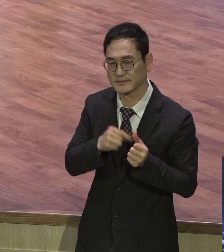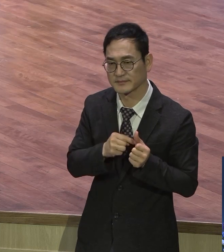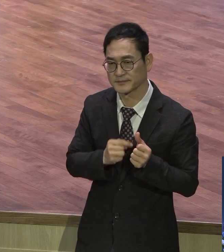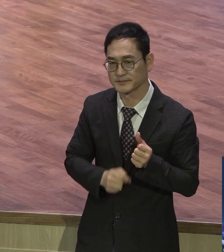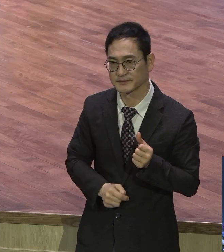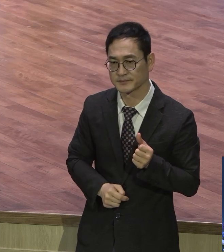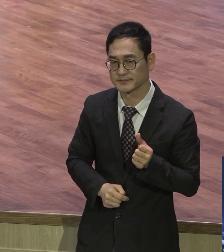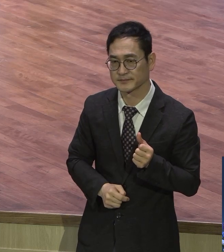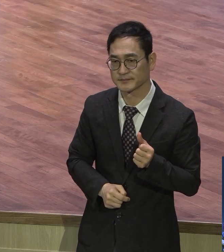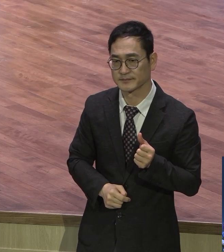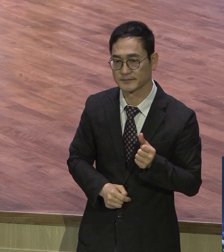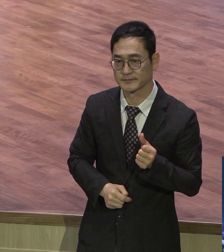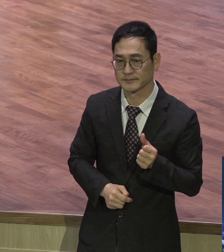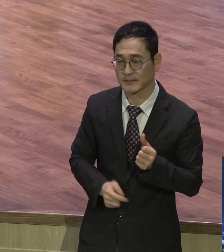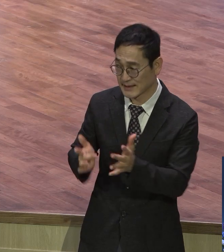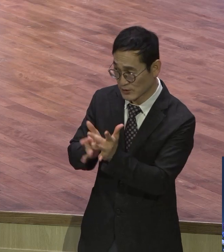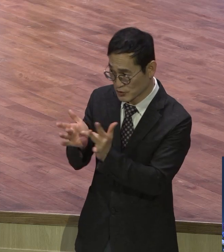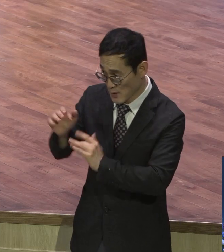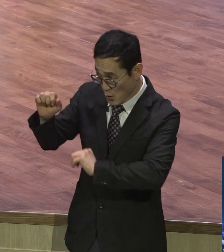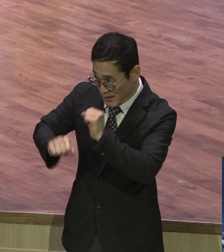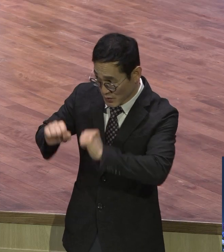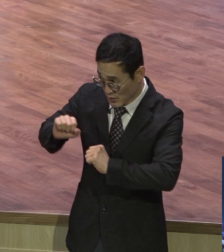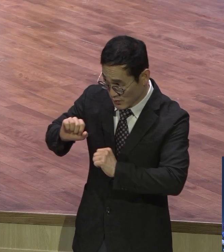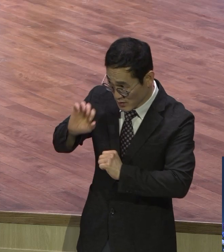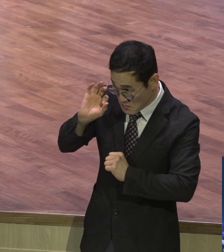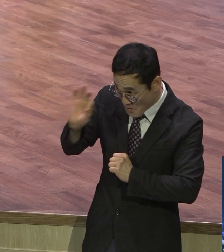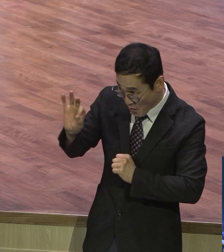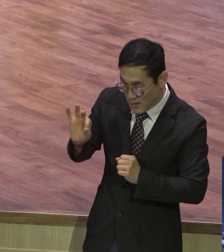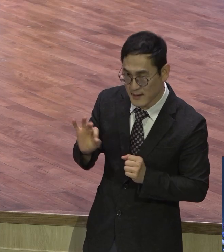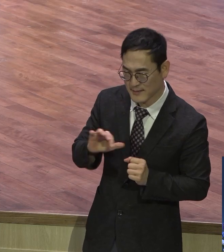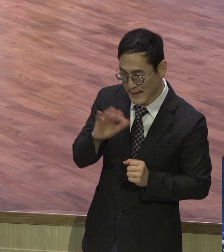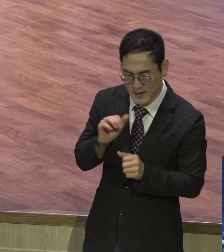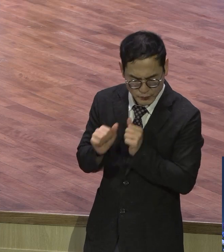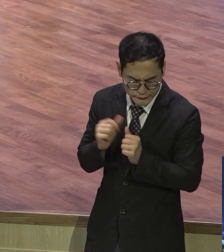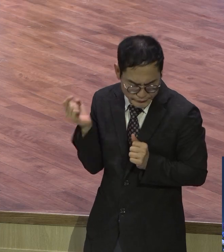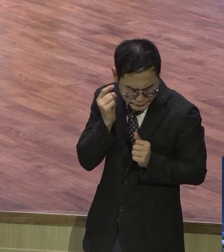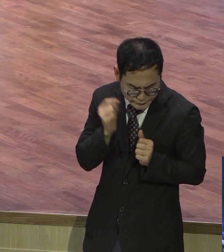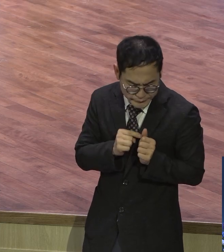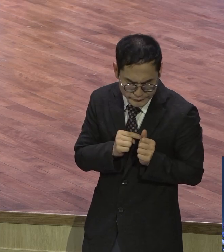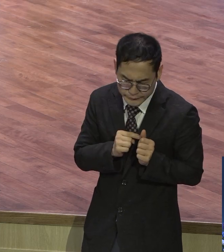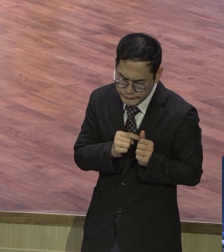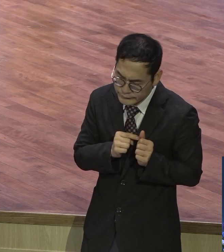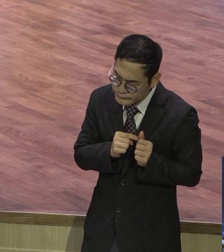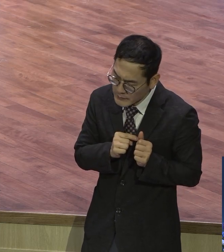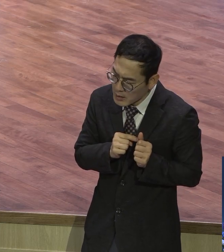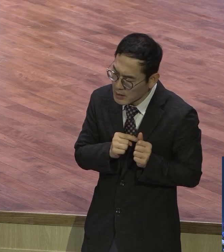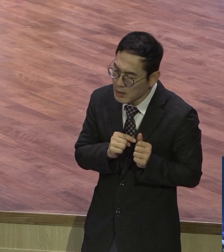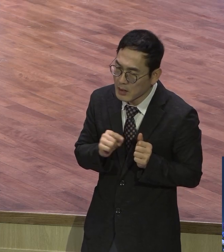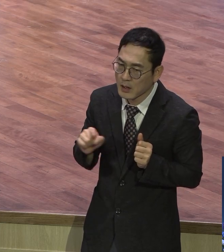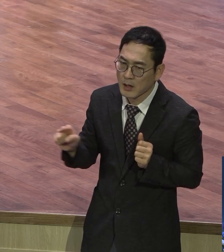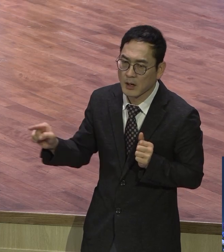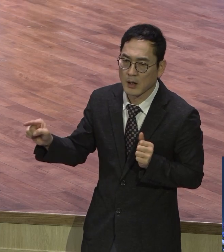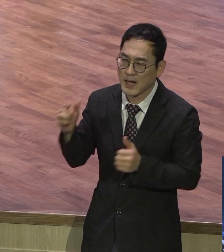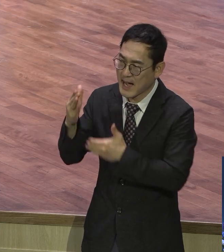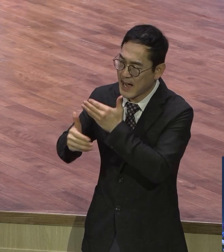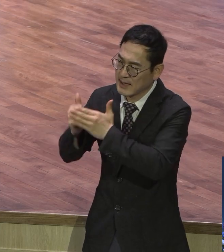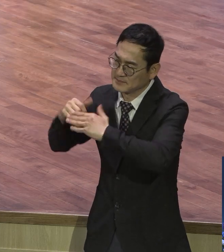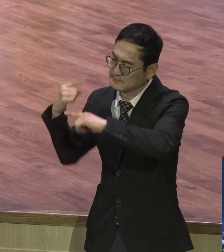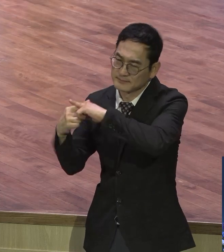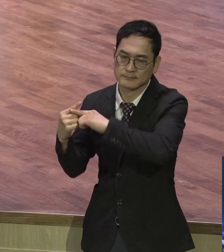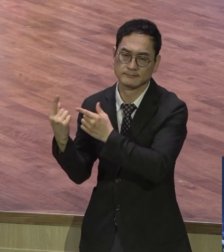짧은 기간이었지만 그 사역 내용을 달고 있잖아요. 소문 다 났잖아요. 아 이건 신이 아니거나 할 수 없는 일이다.